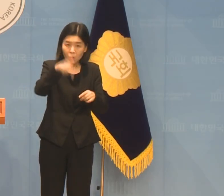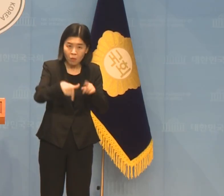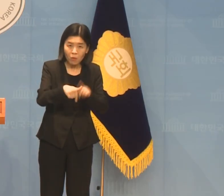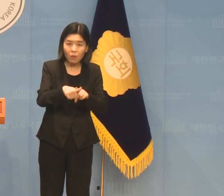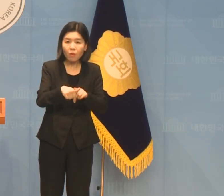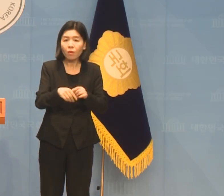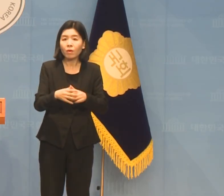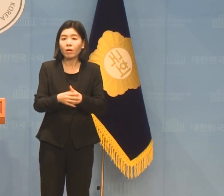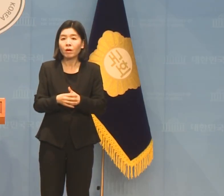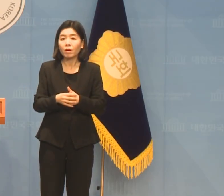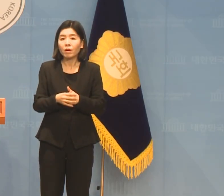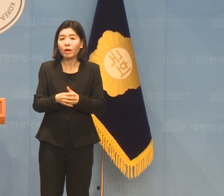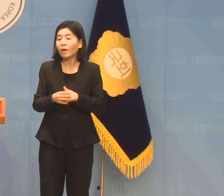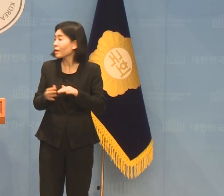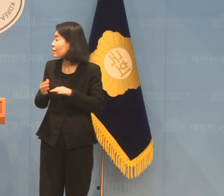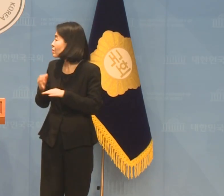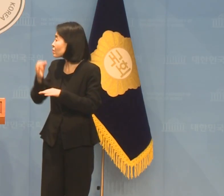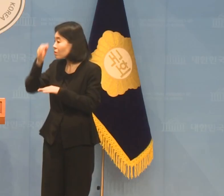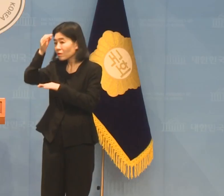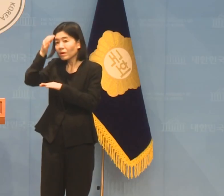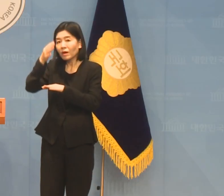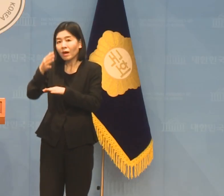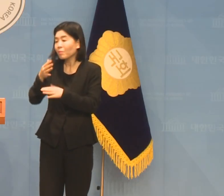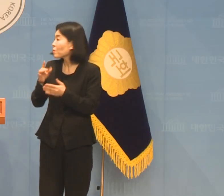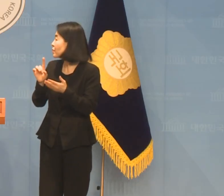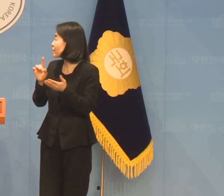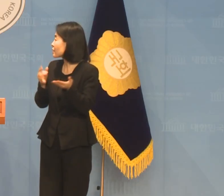방미는 즉각 중단되어야 합니다.